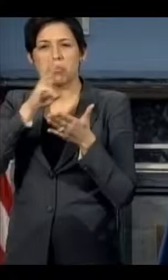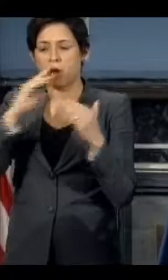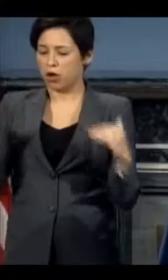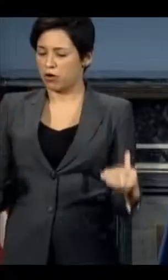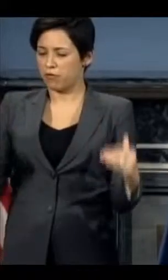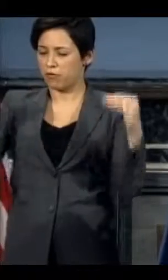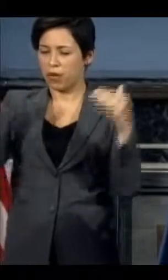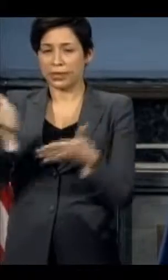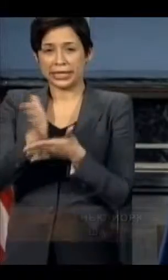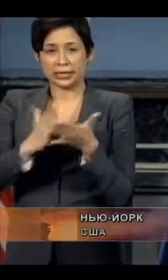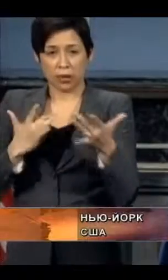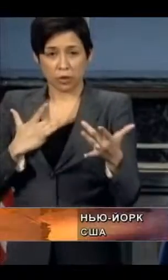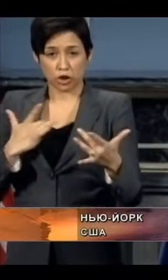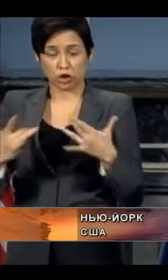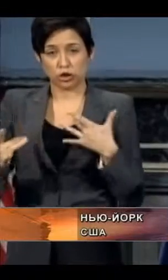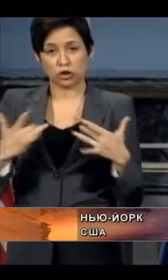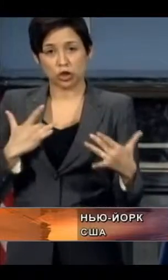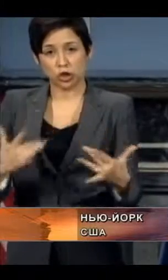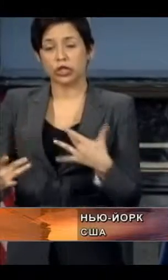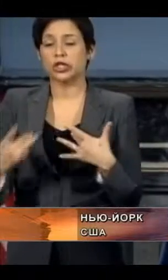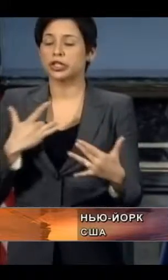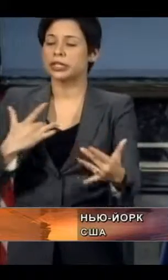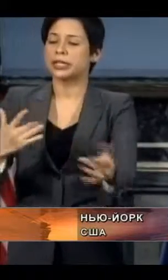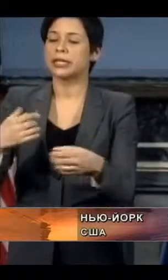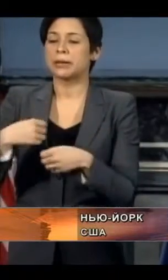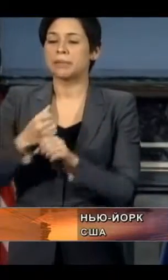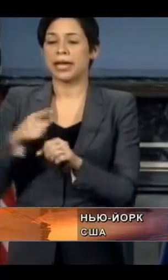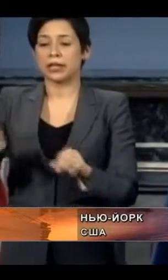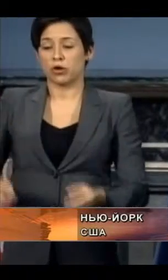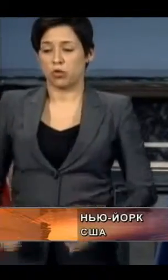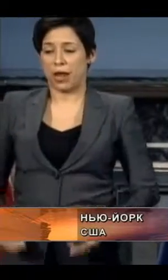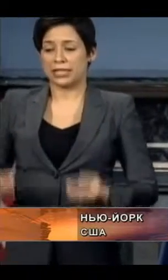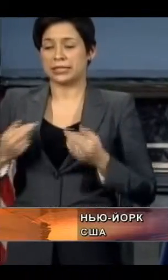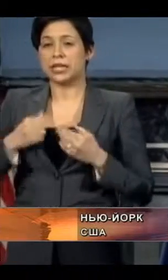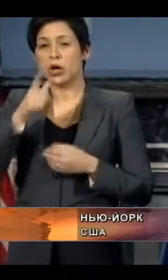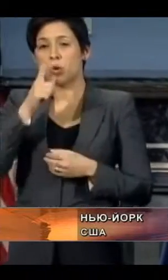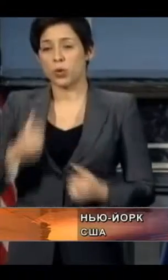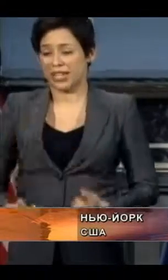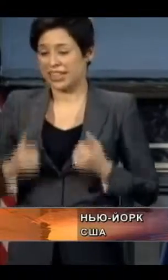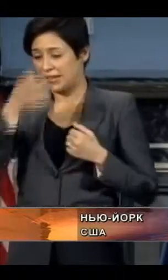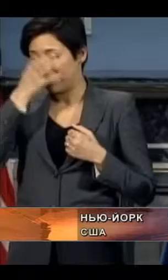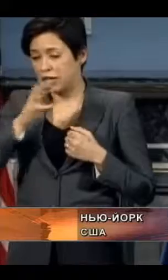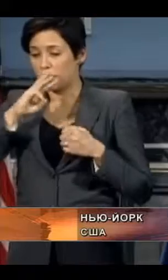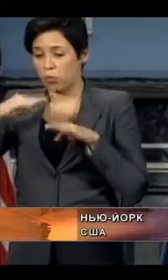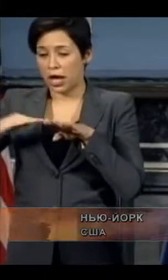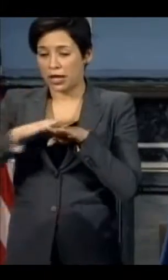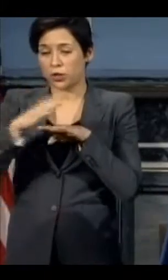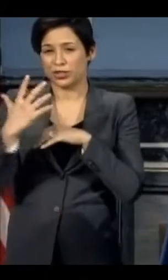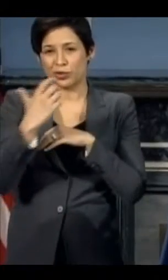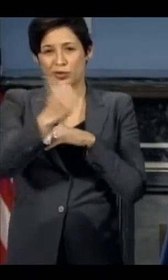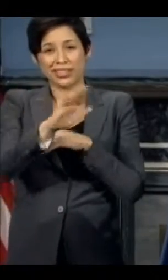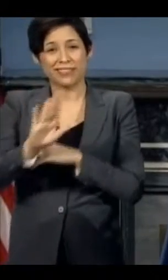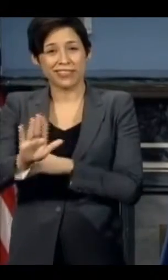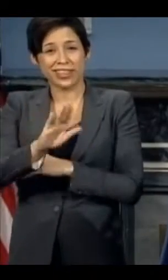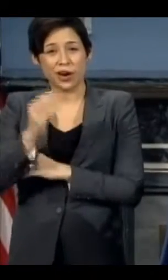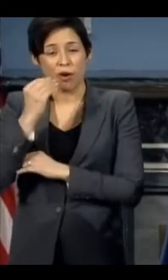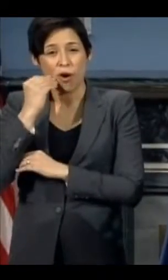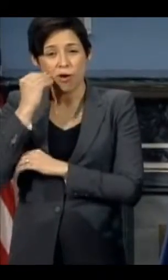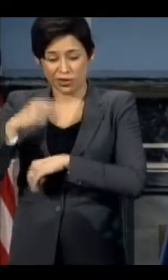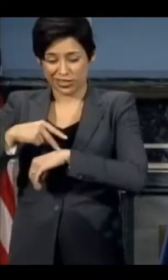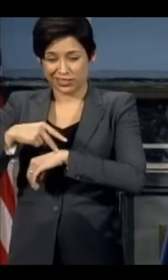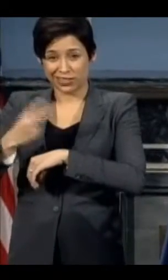недели, остальные в нечетные. Эти же правила ввел в Нью-Джерси в минувшую субботу губернатор этого штата Крис